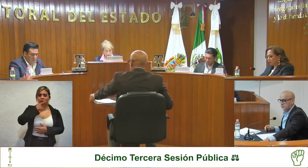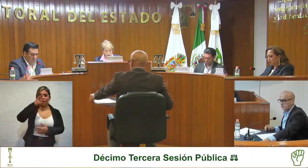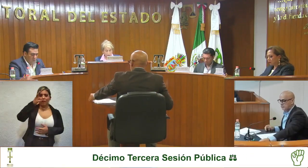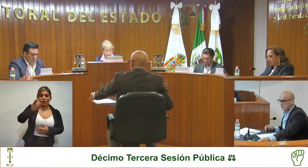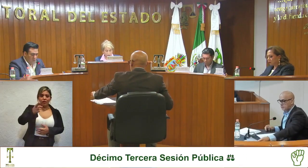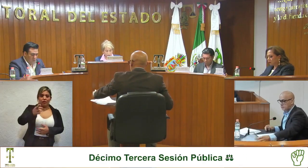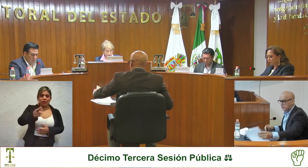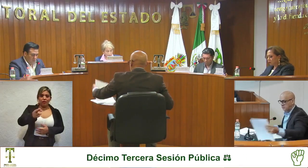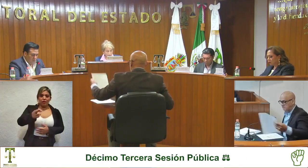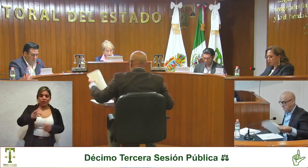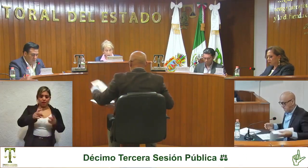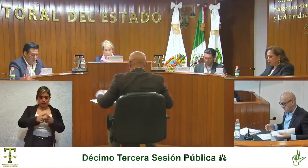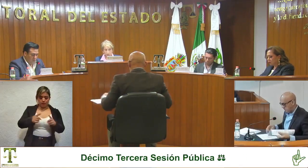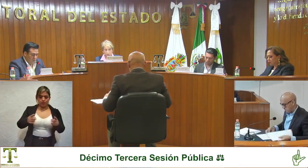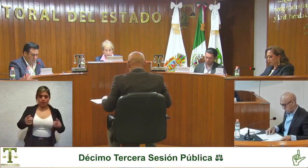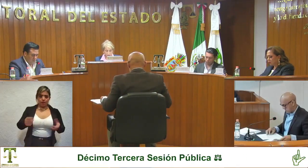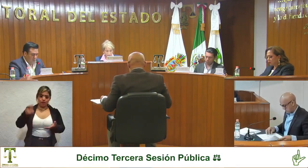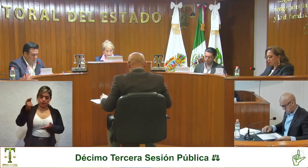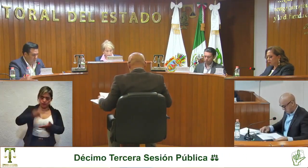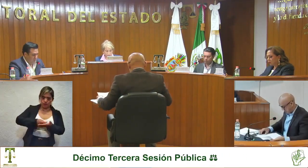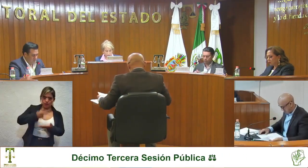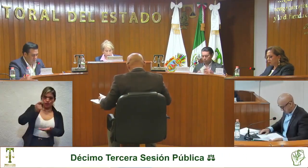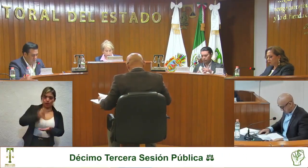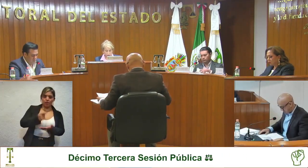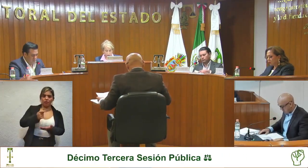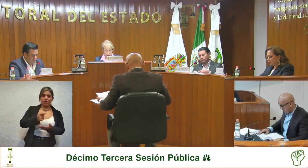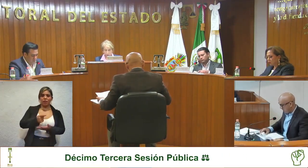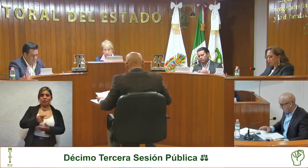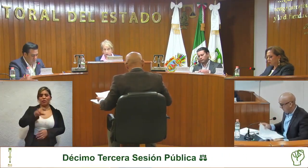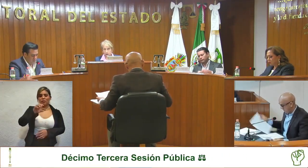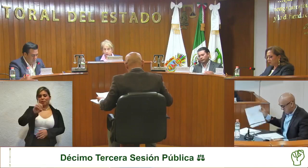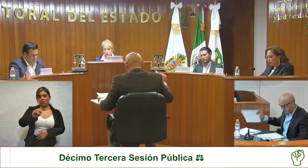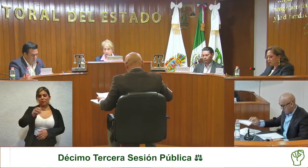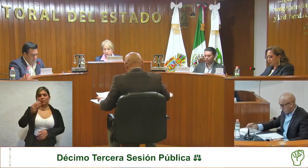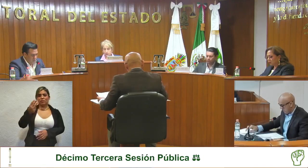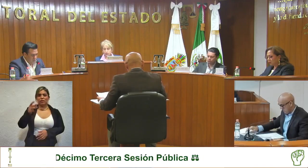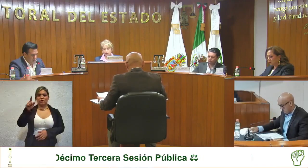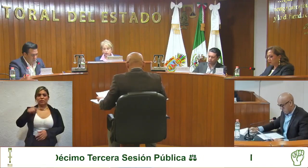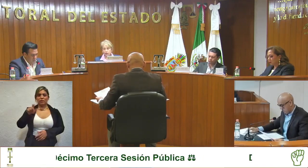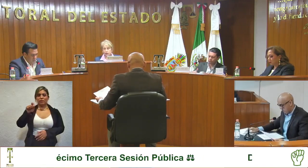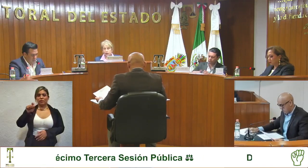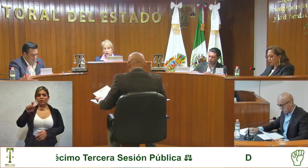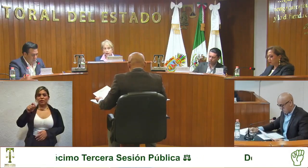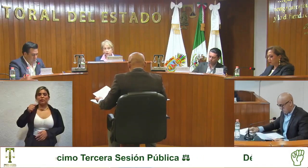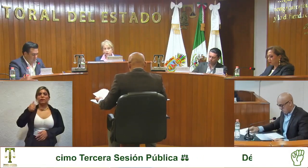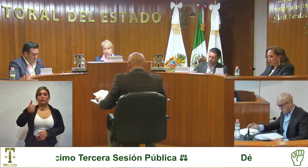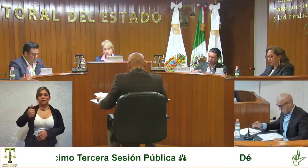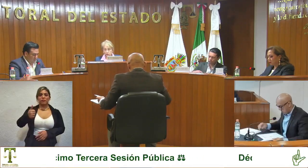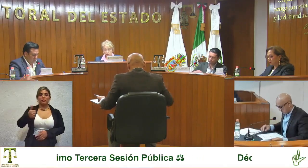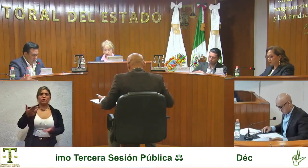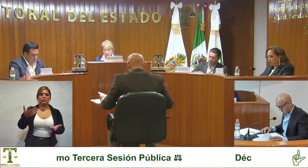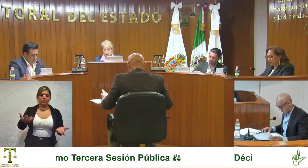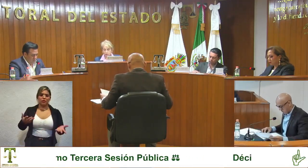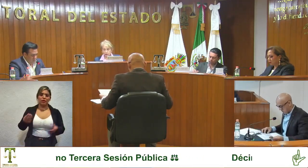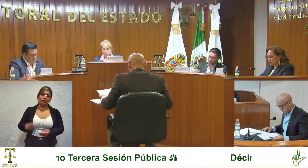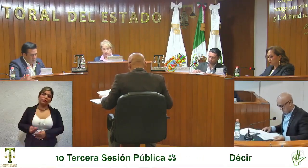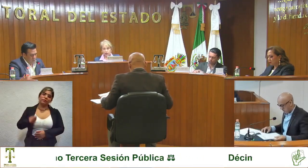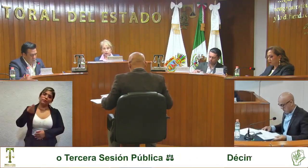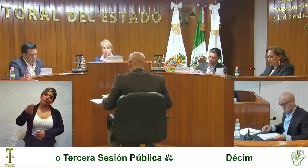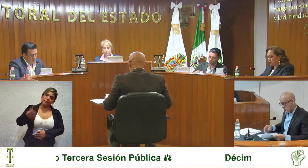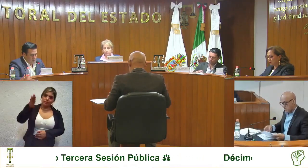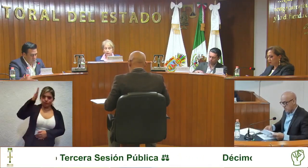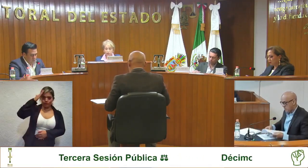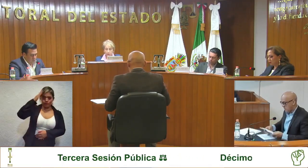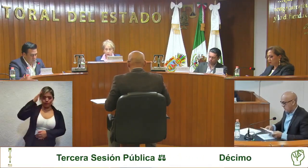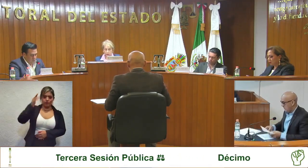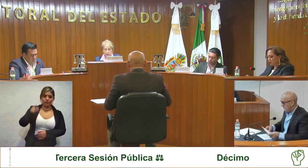al procedimiento especial sancionador identificado con la clave 03/2026, el cual fue turnado a la ponencia a cargo